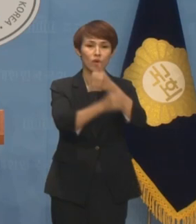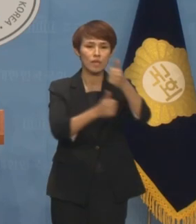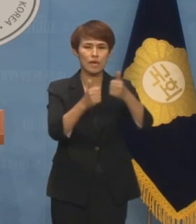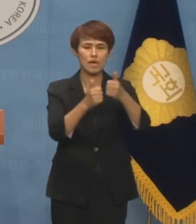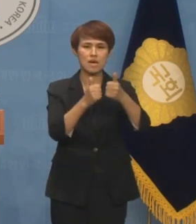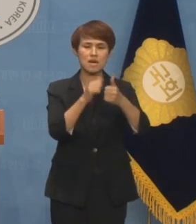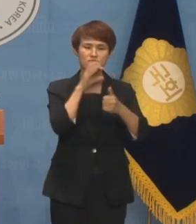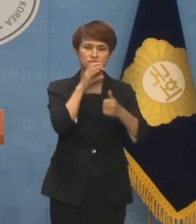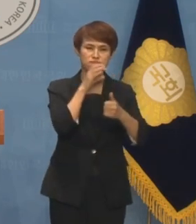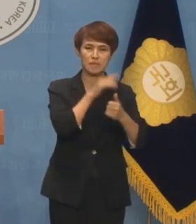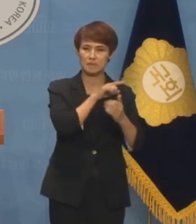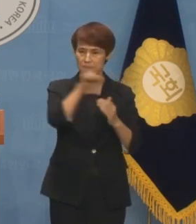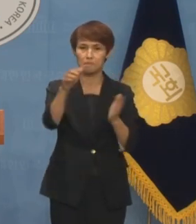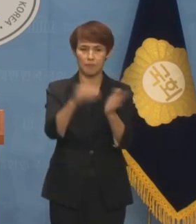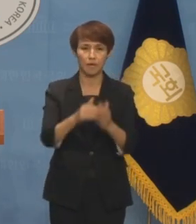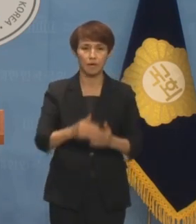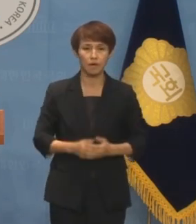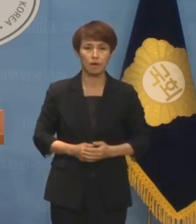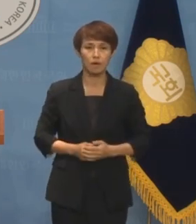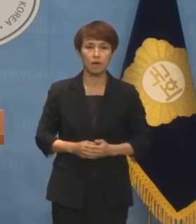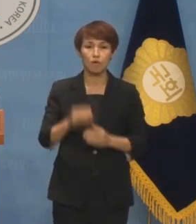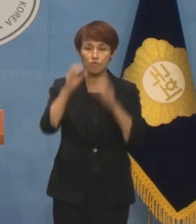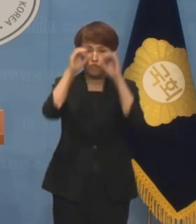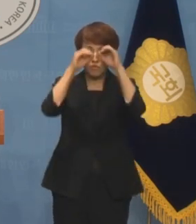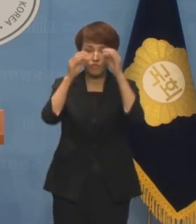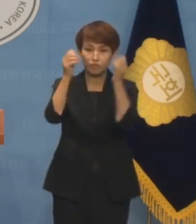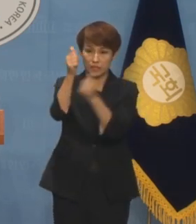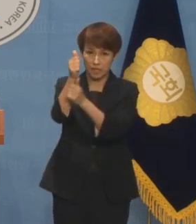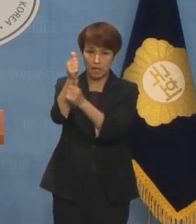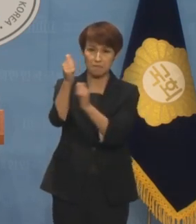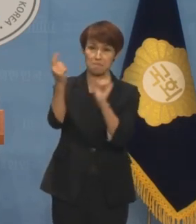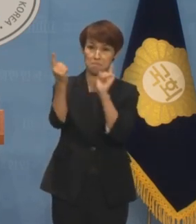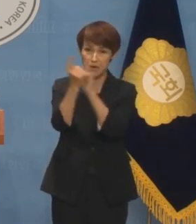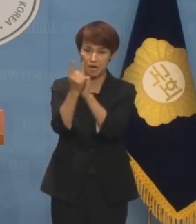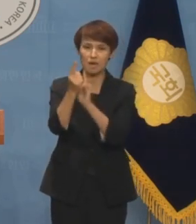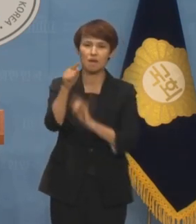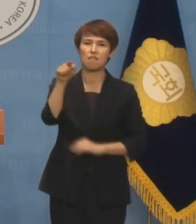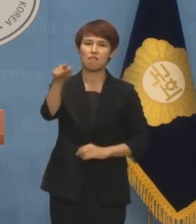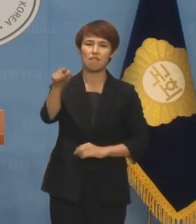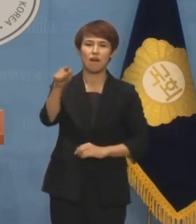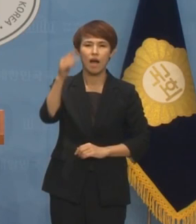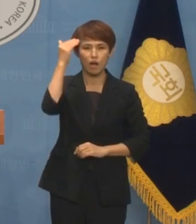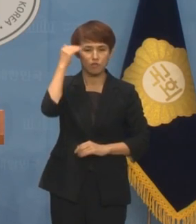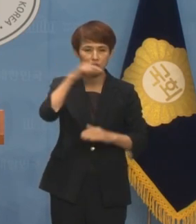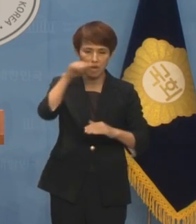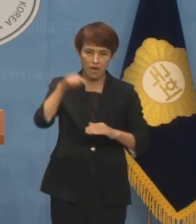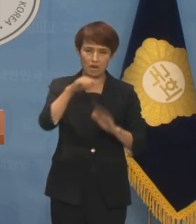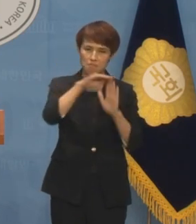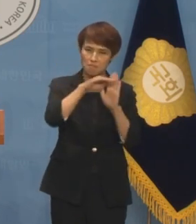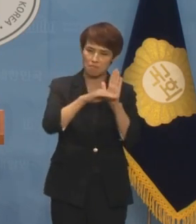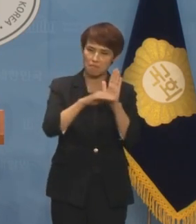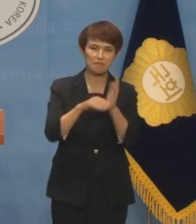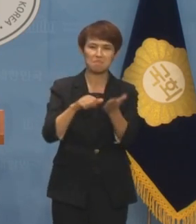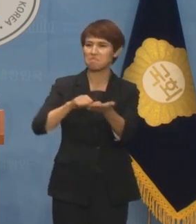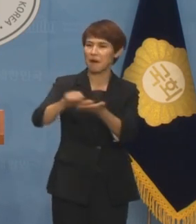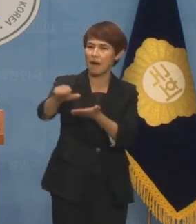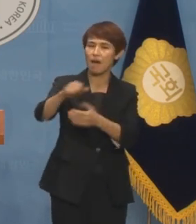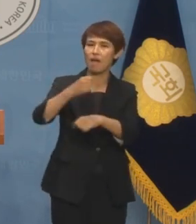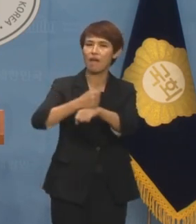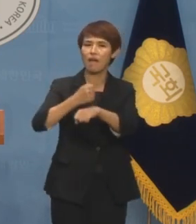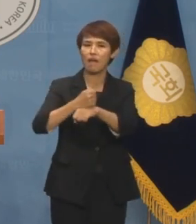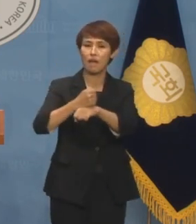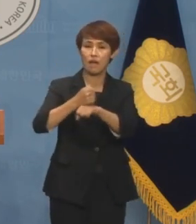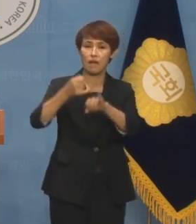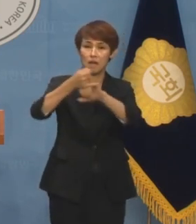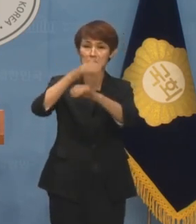위원장은 글 부사장을 만난 뒤 측이 한국내 콘텐츠에 대한 신속한 삭제 차단조치를